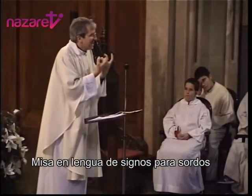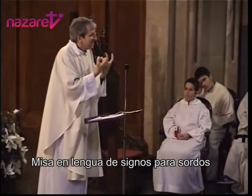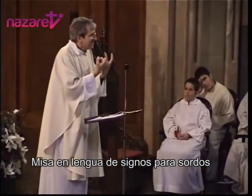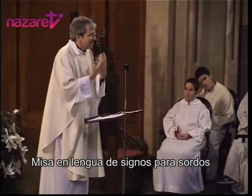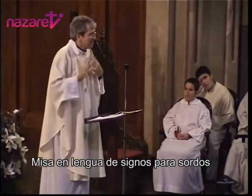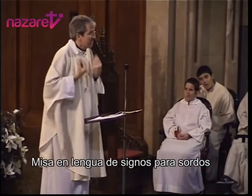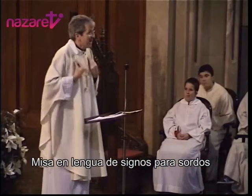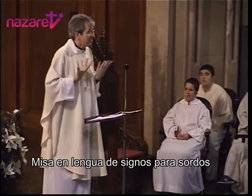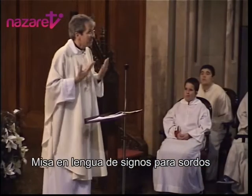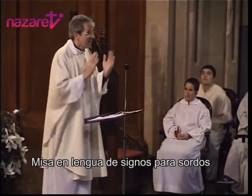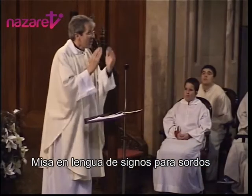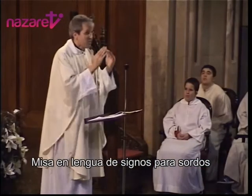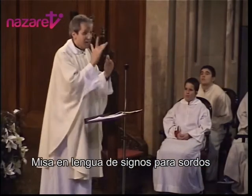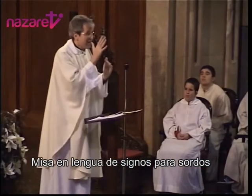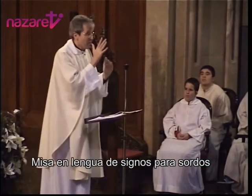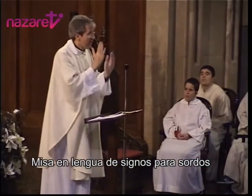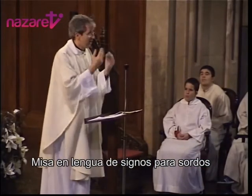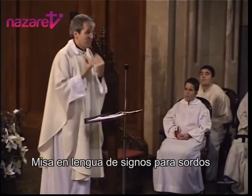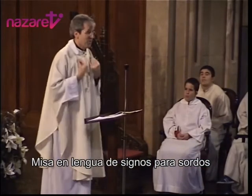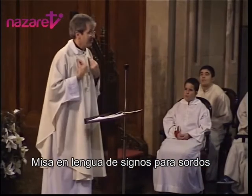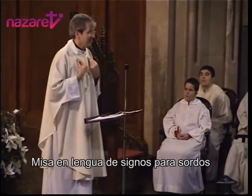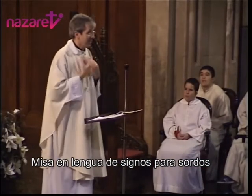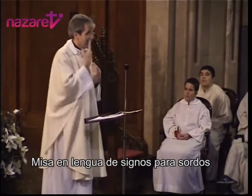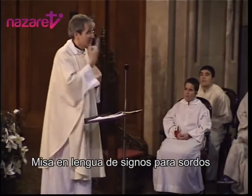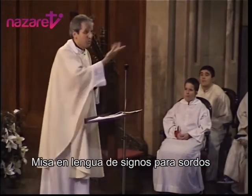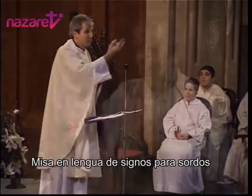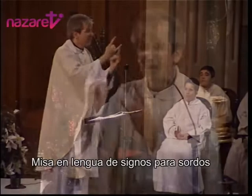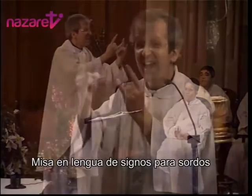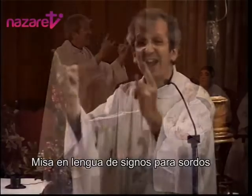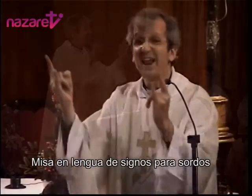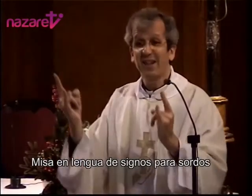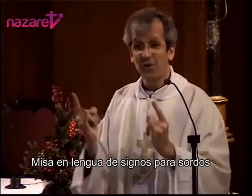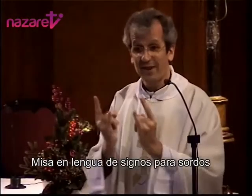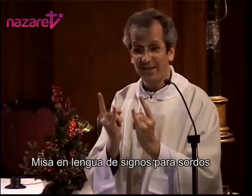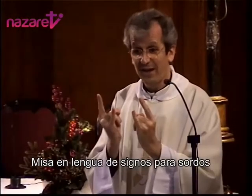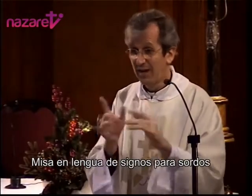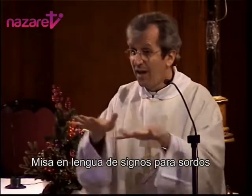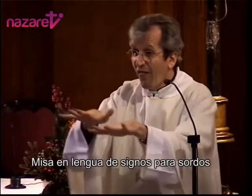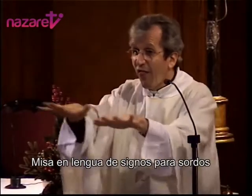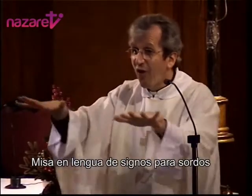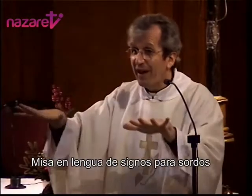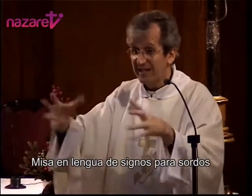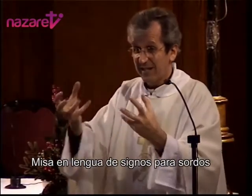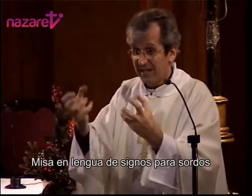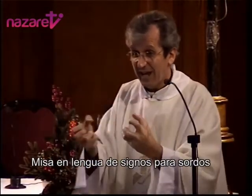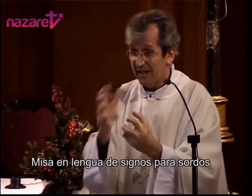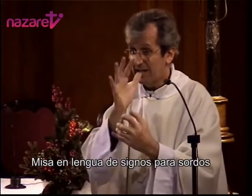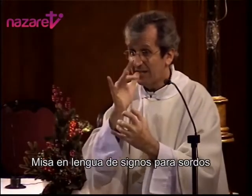necesaria para la vida. No hay agua, no hay vida. Y eso lo vemos en la naturaleza. Zonas secas sin